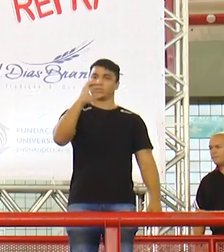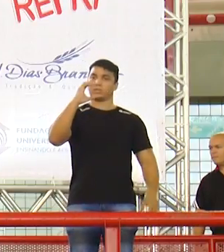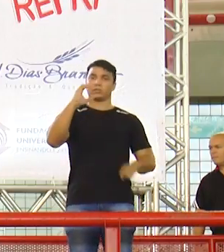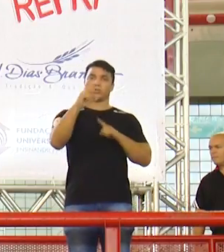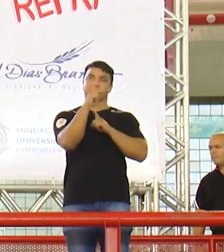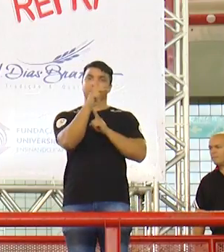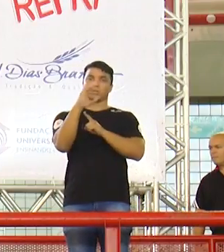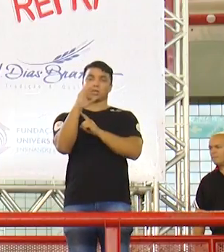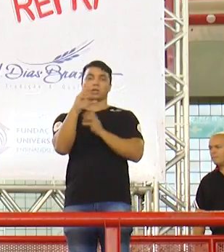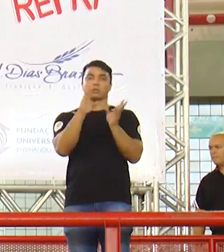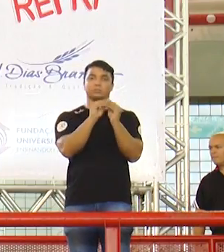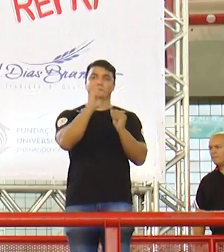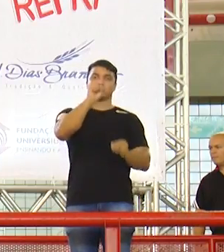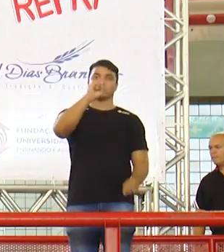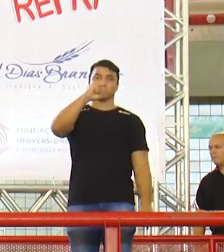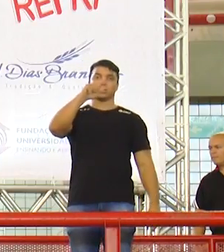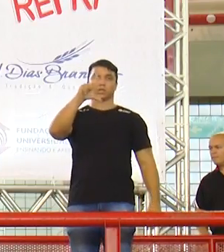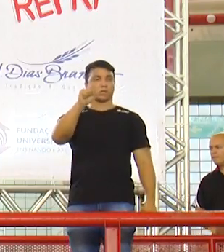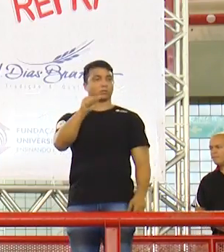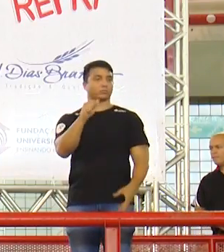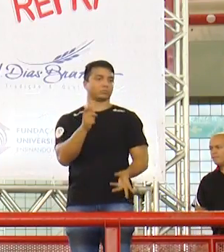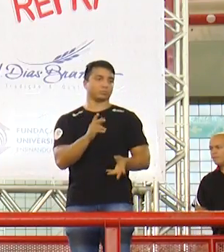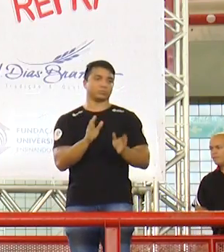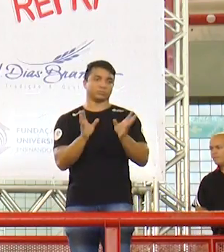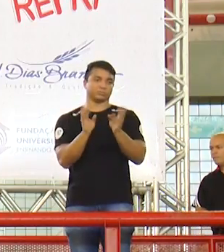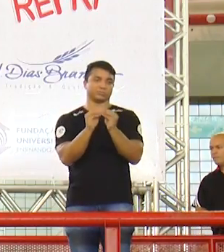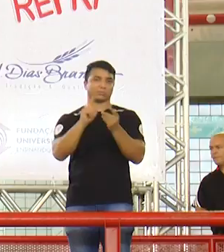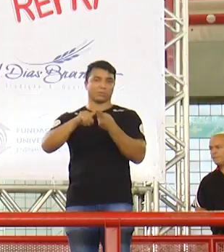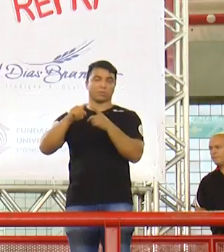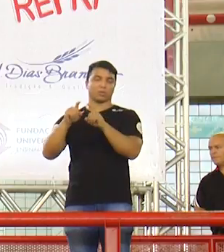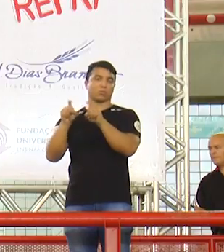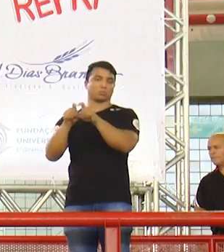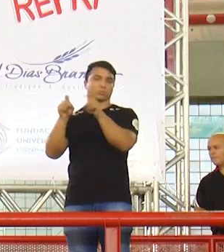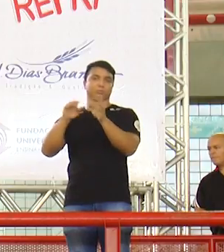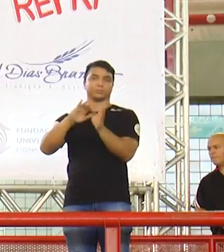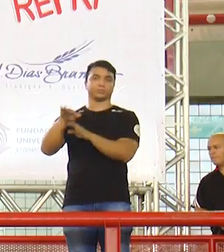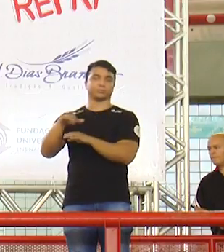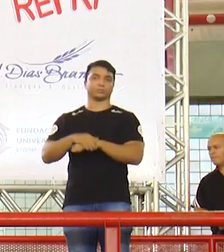né? PC é sigla. O que mais?